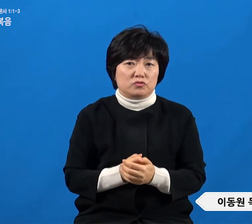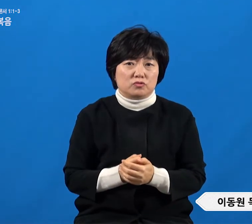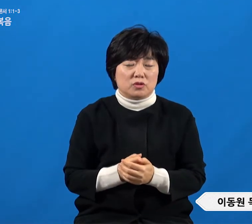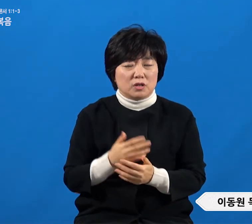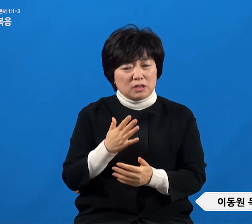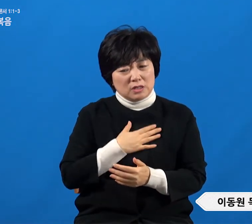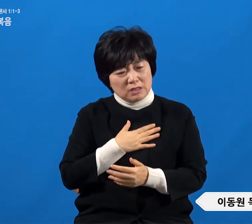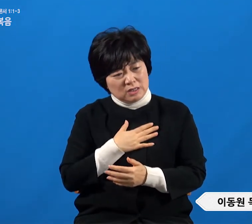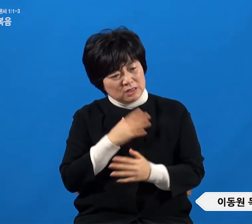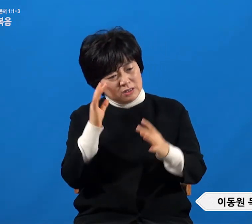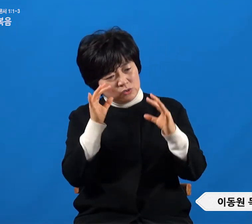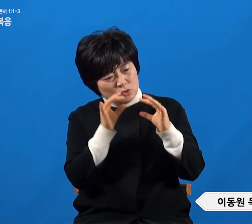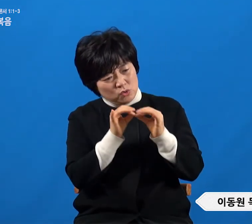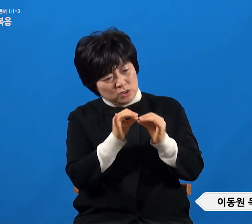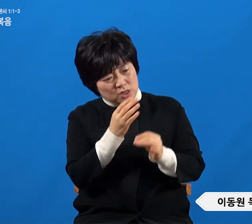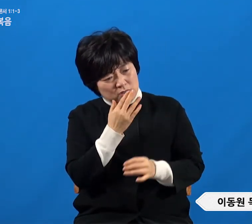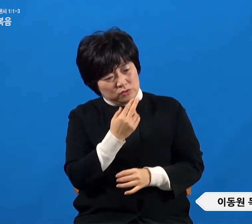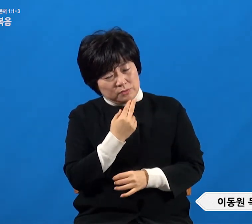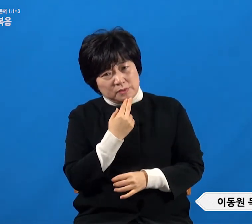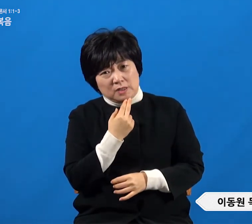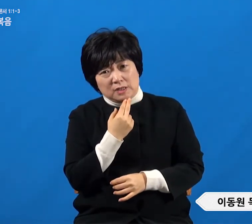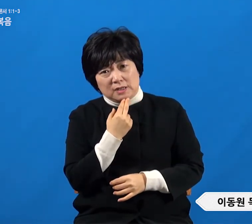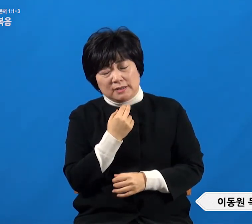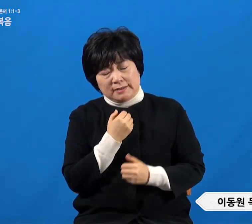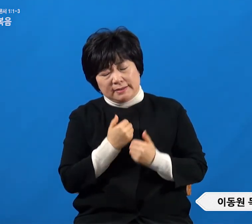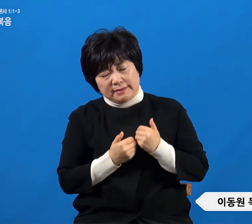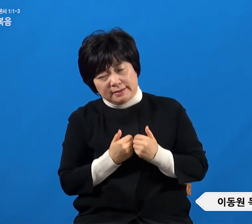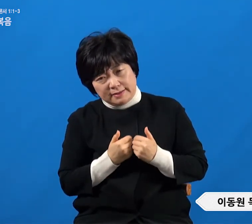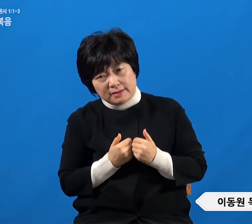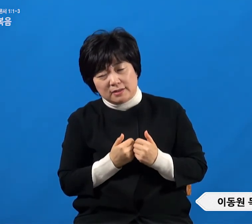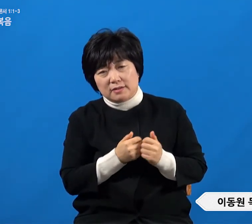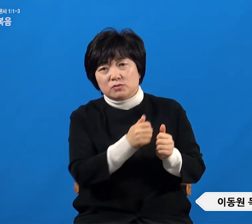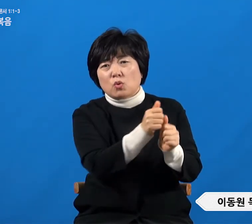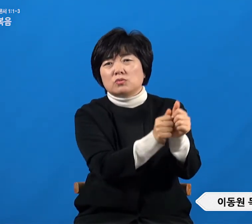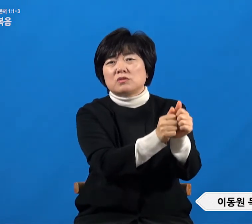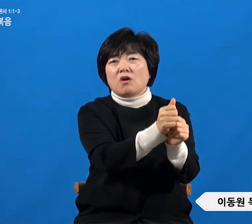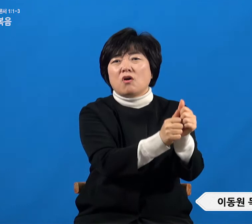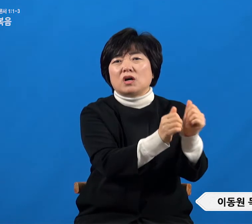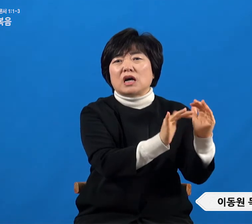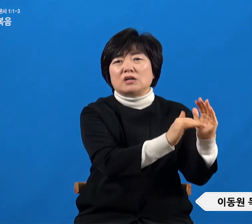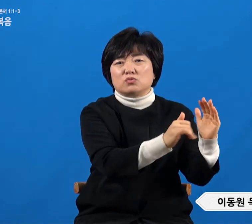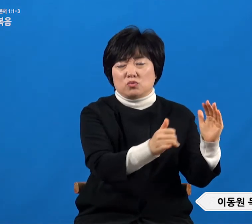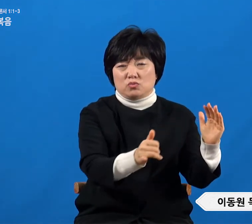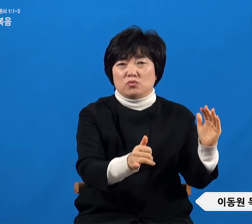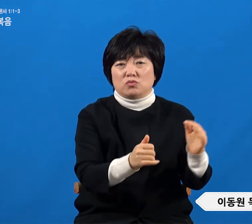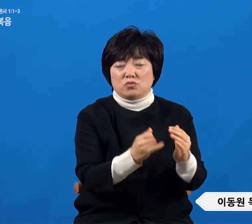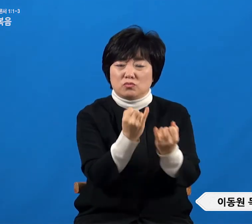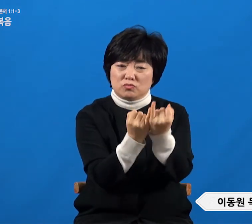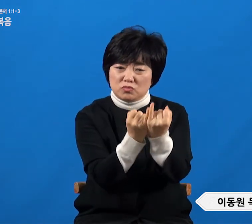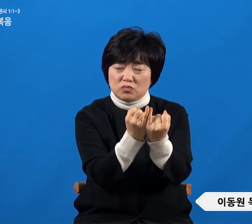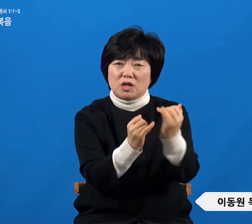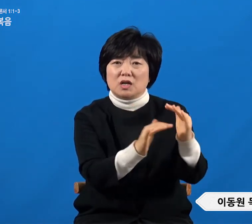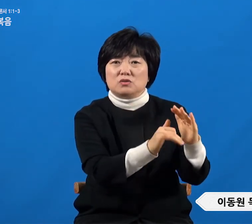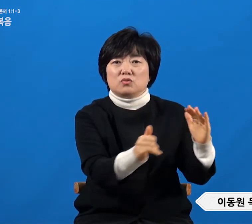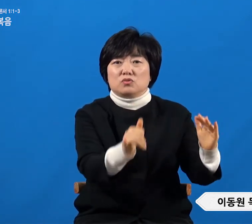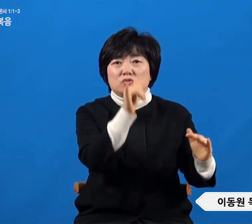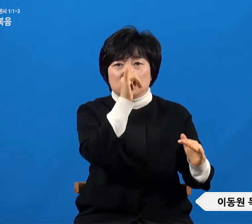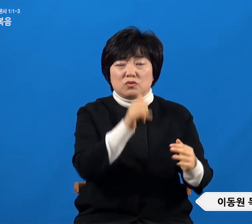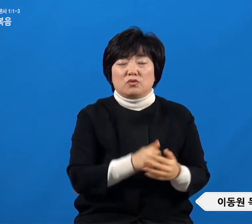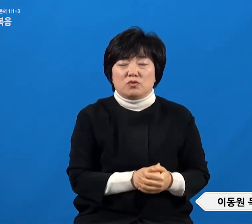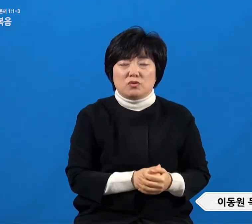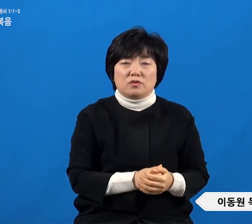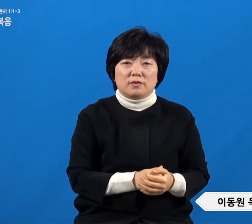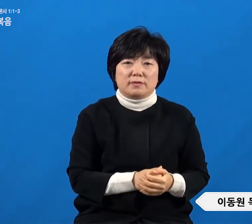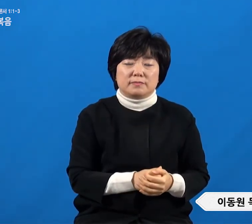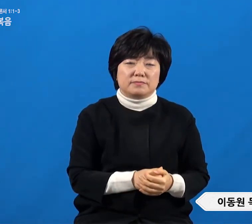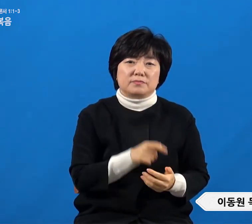수 없지만, 그리고 동의하지도 않지만 동성가족도 이 시대의 한 트렌드가 되어가고 있습니다.